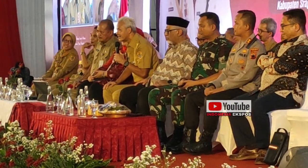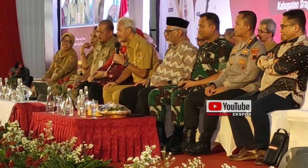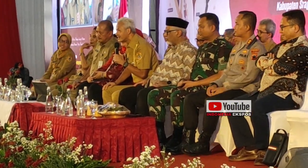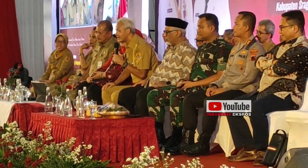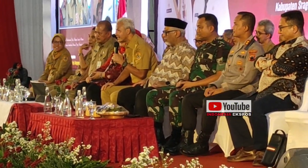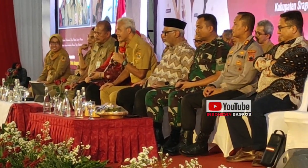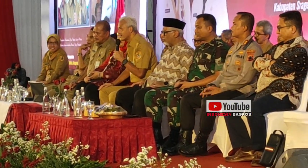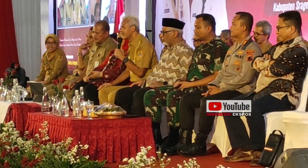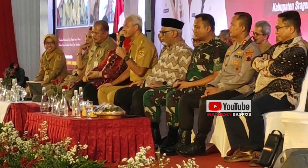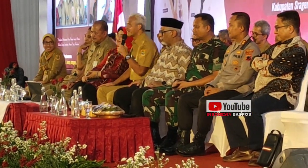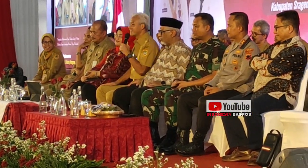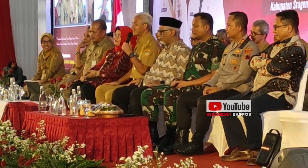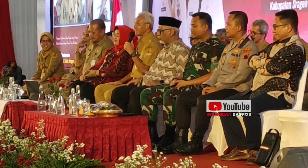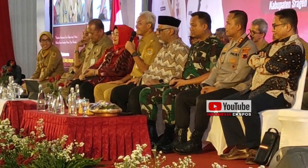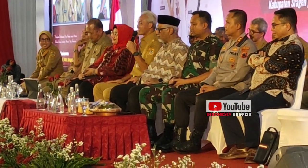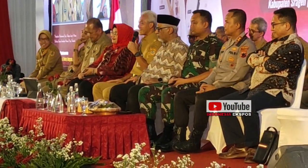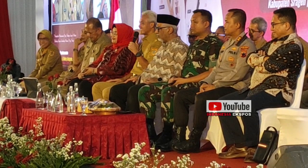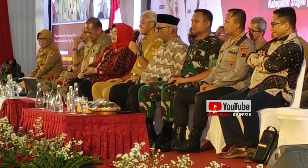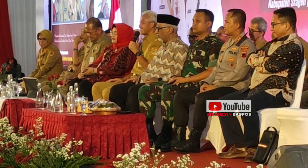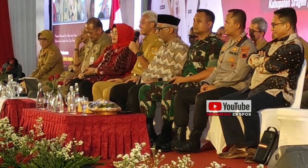pembelajarannya nyaman gitu loh pak. Oke,